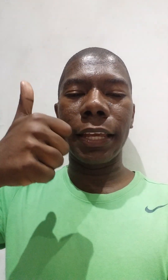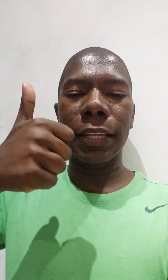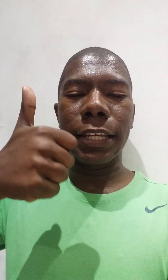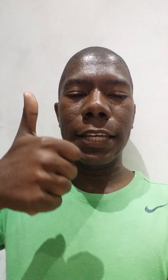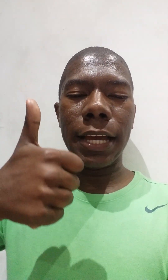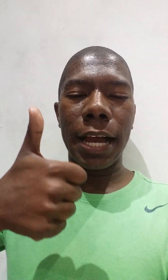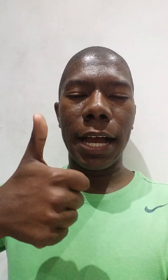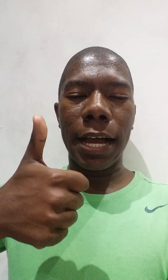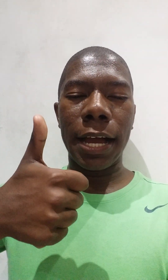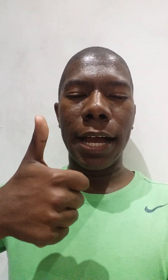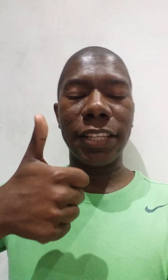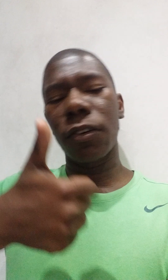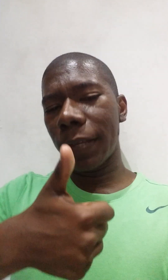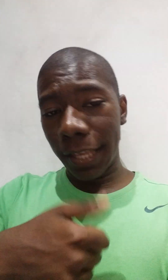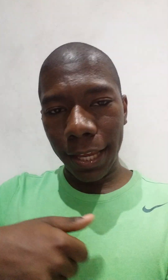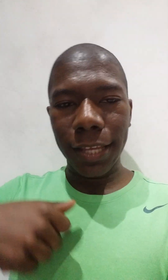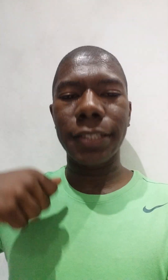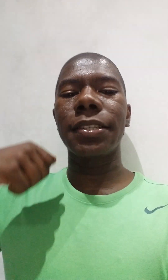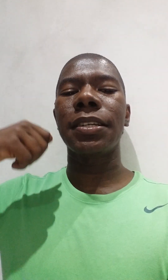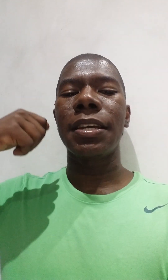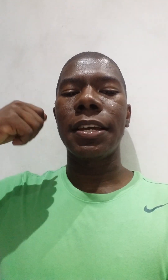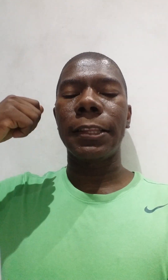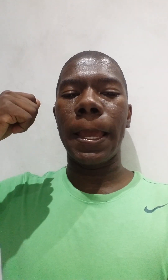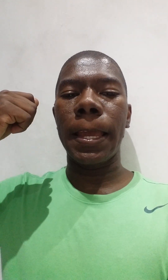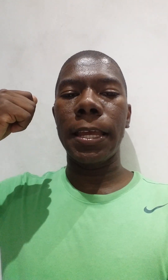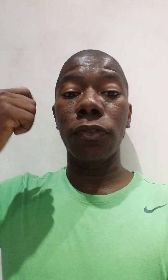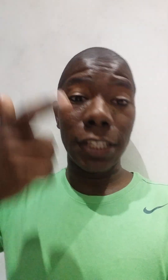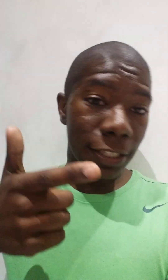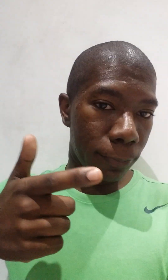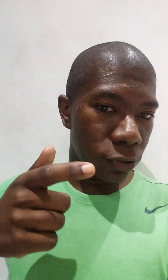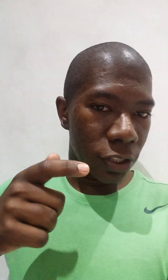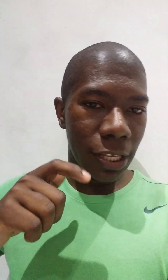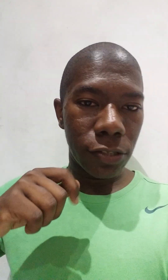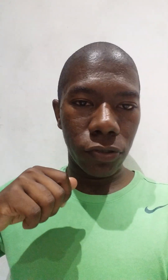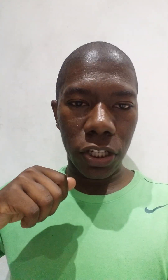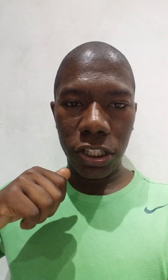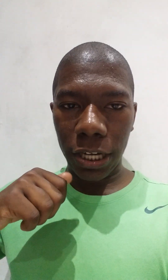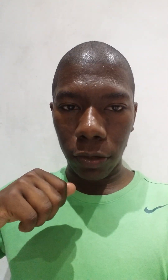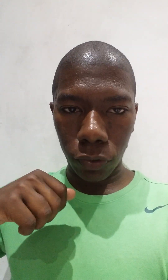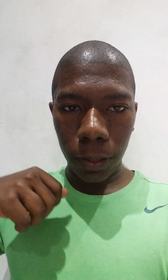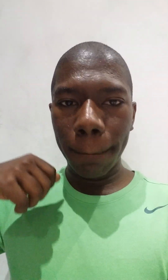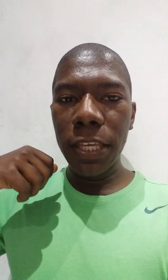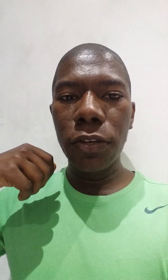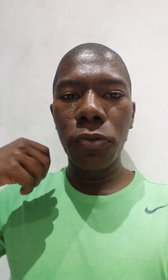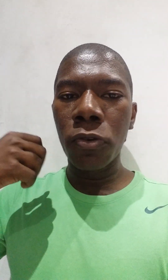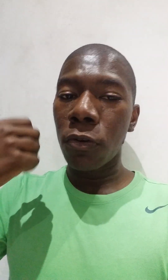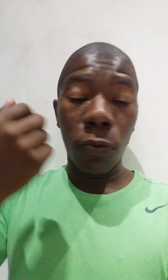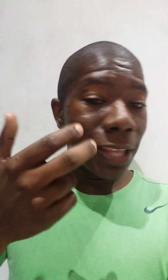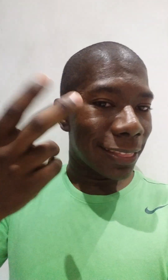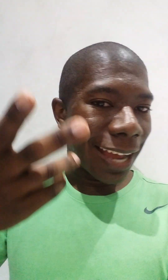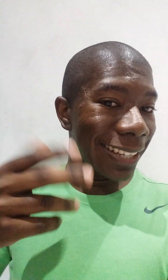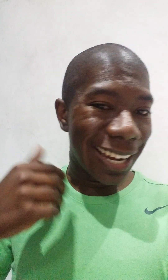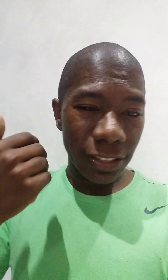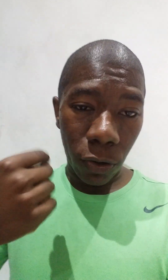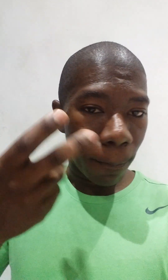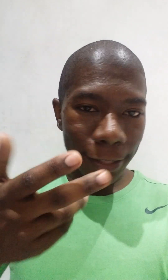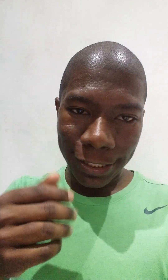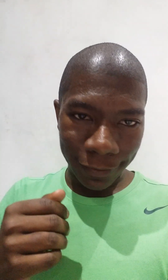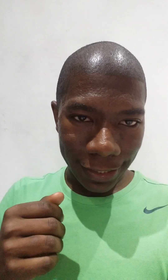ali a as competências tem os exemplos de texos que tiraram nota 1000 o detalhe que cada competência vai